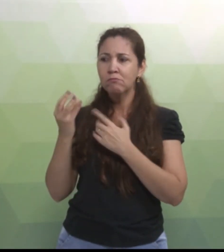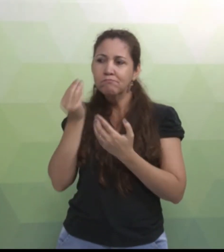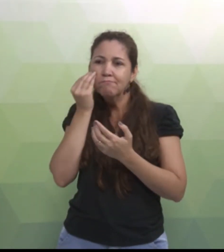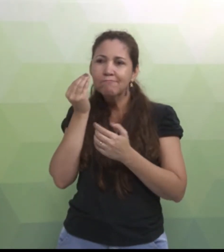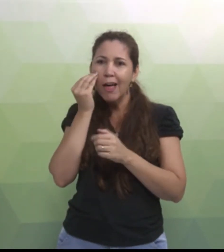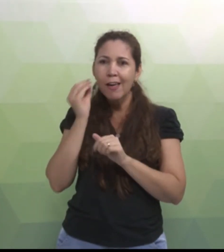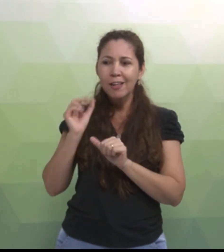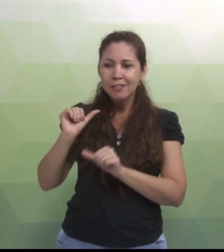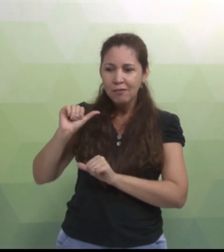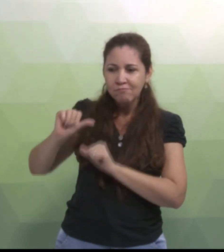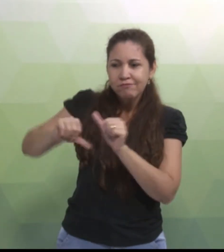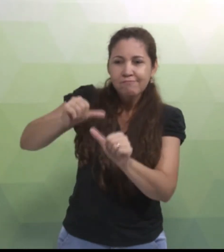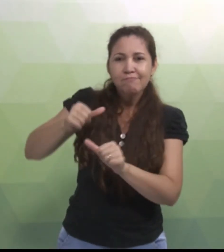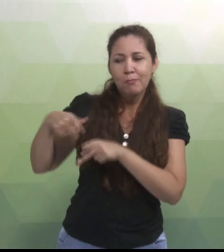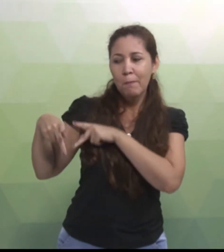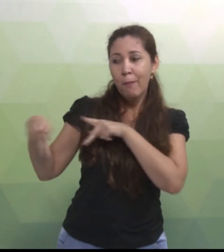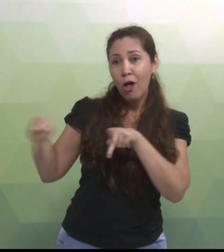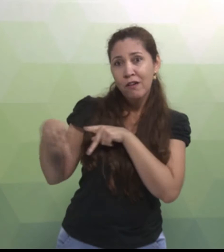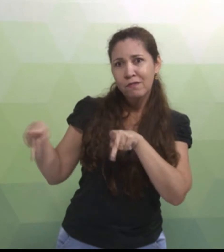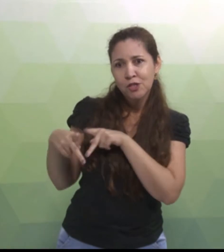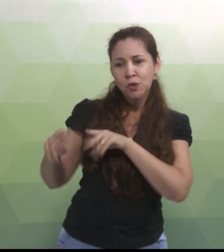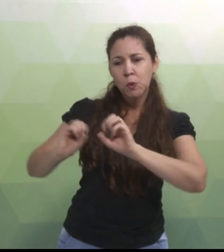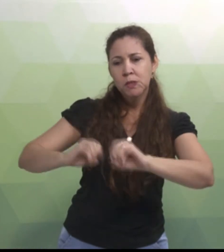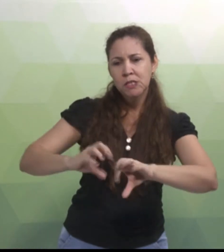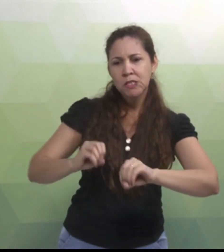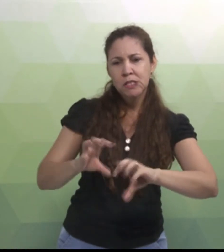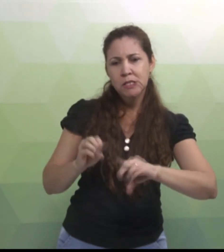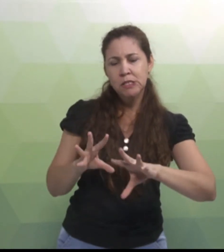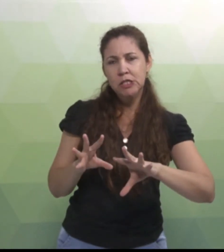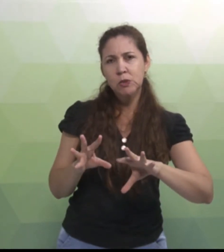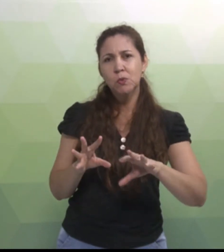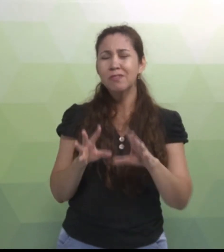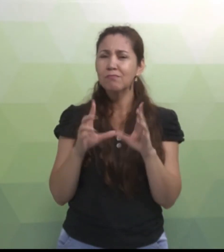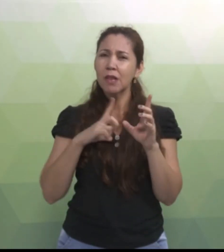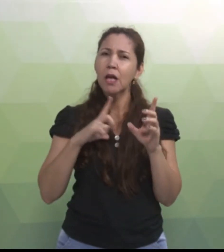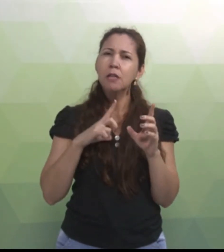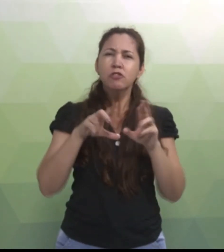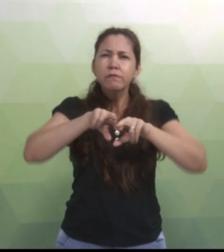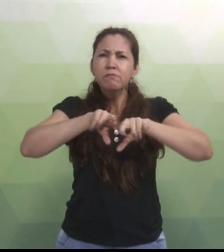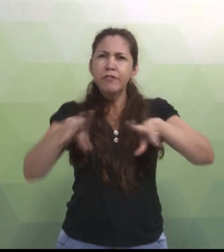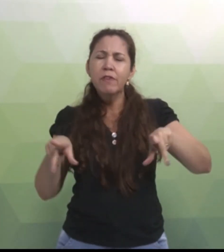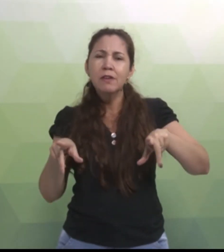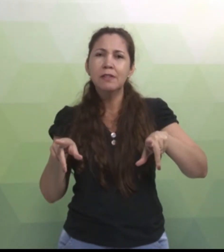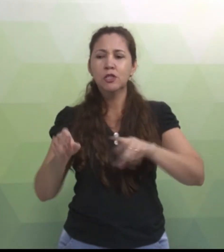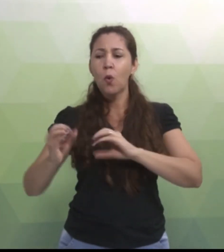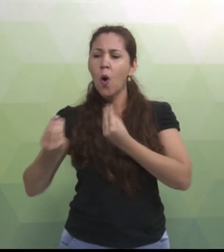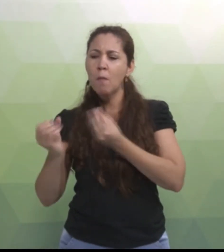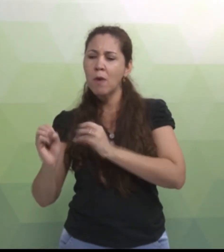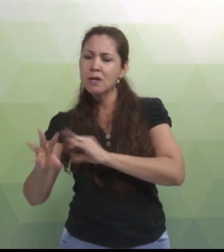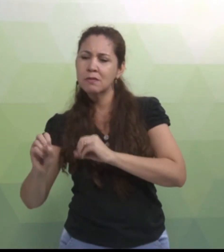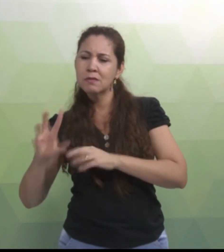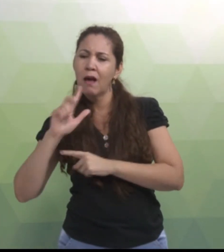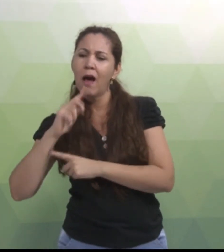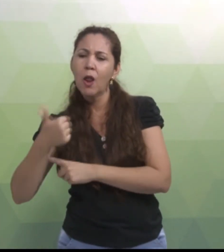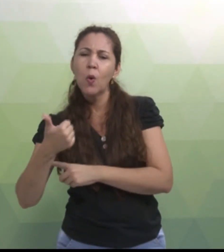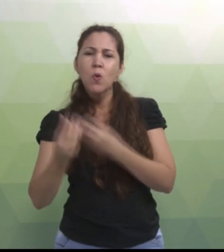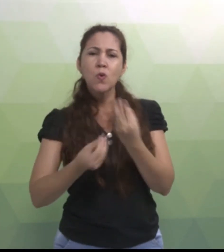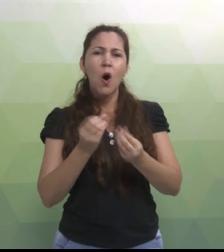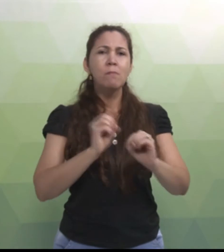quê? Tem um instrutor ali e como ele vai se transformar em um professor? Porque é diferente instrutor em professor.